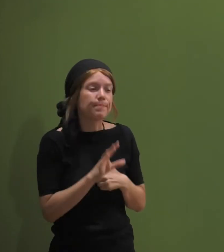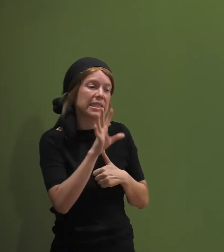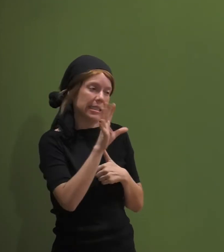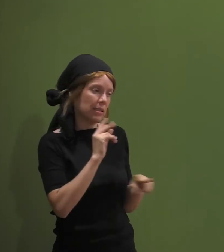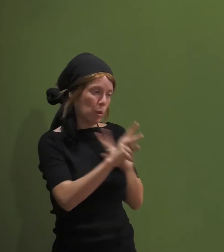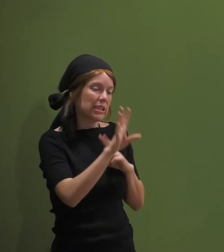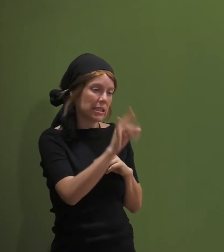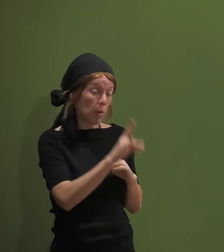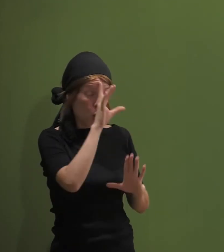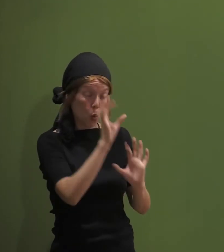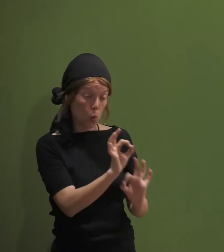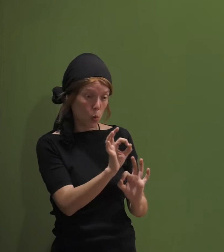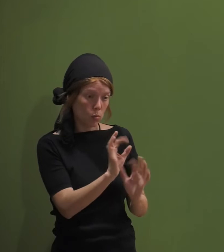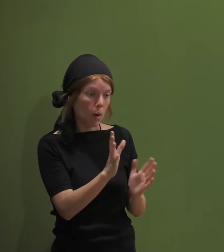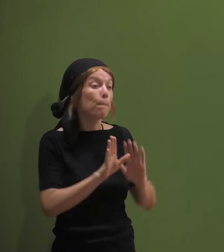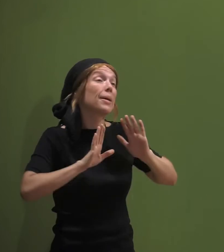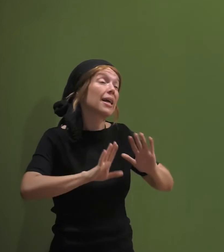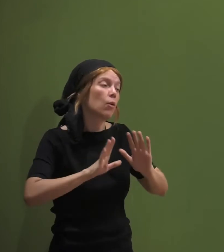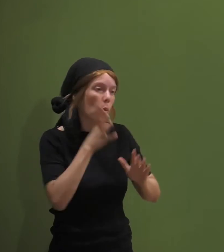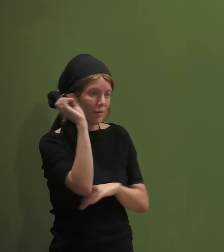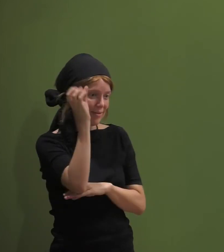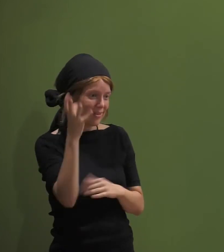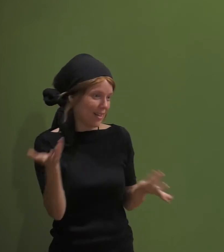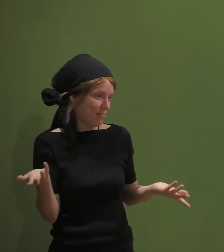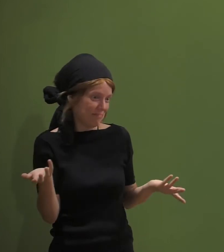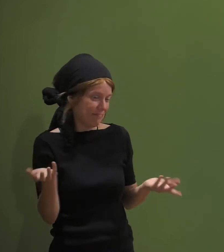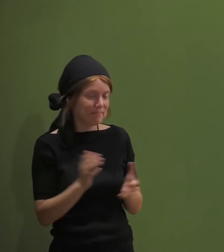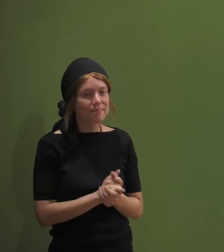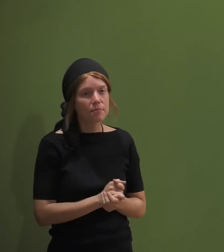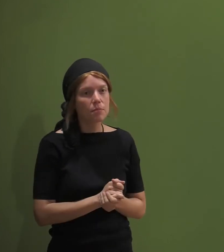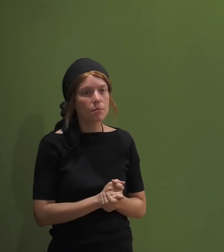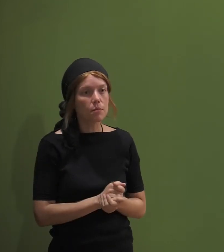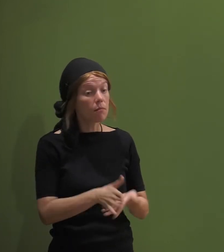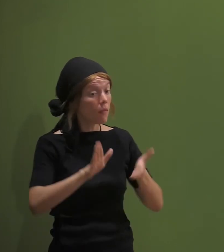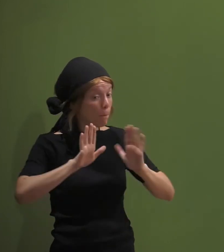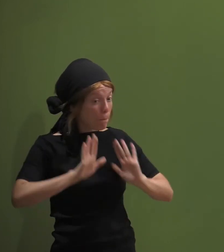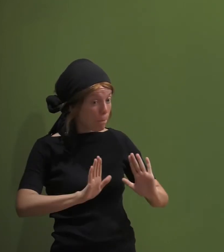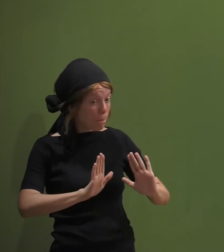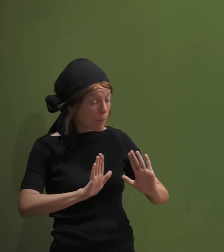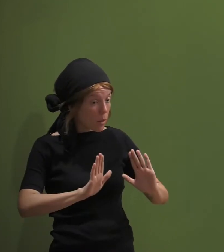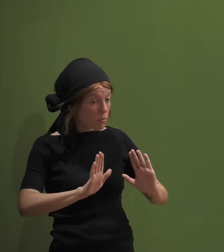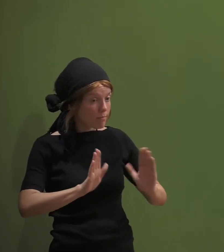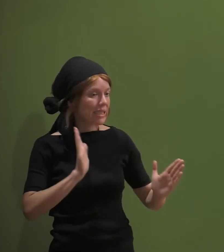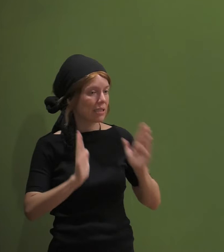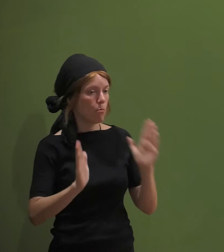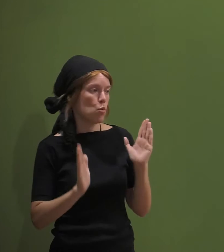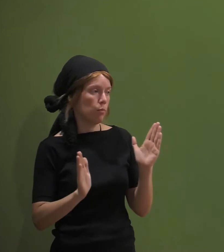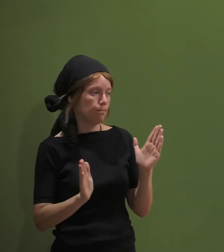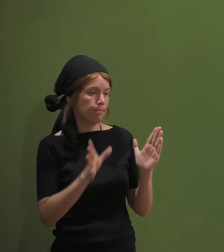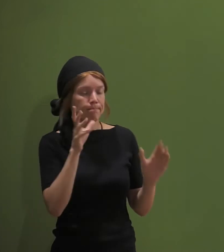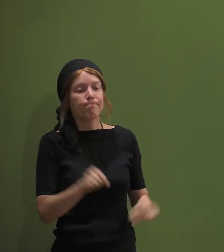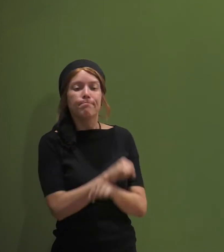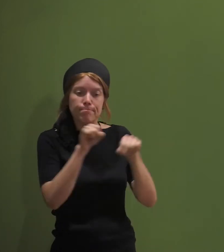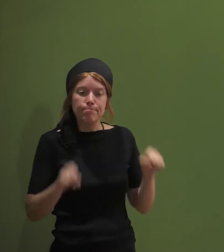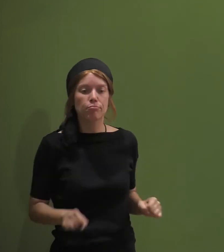pero lógicamente tenía que haber un pero, si no esta charla iba a tener muy poco recorrido. El pero aquí es el horizonte temporal, que hay que fijarlo en